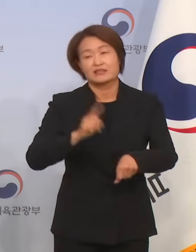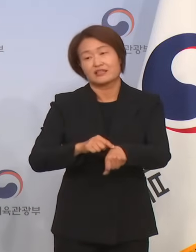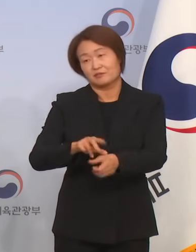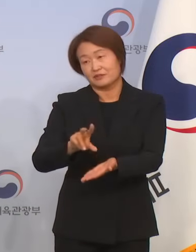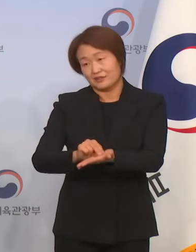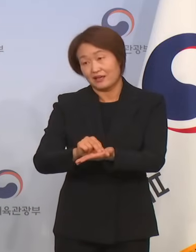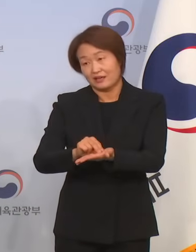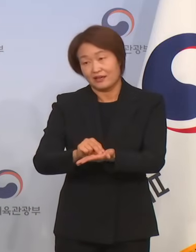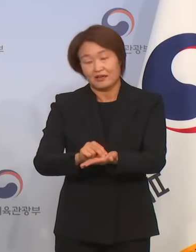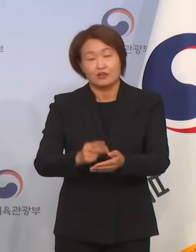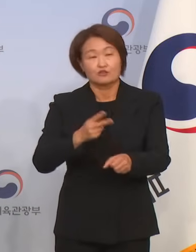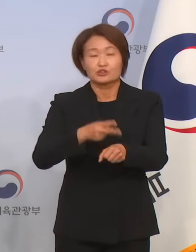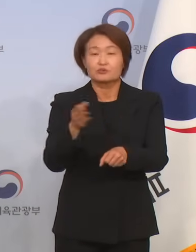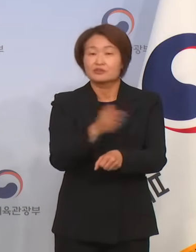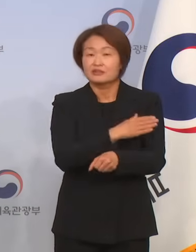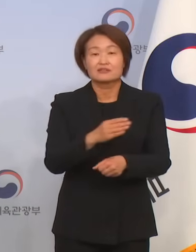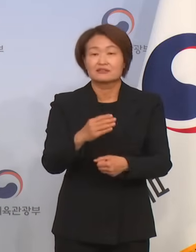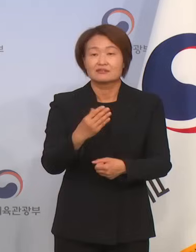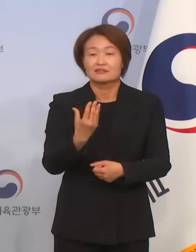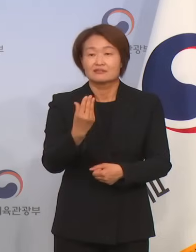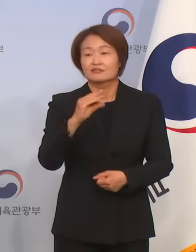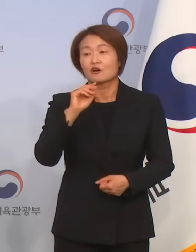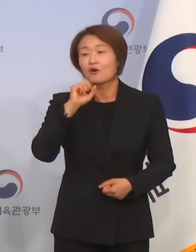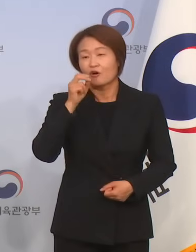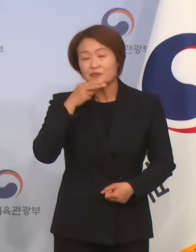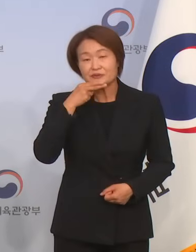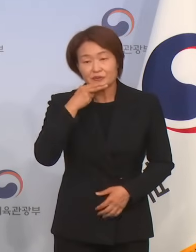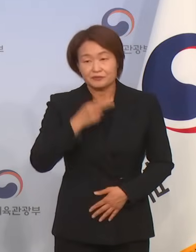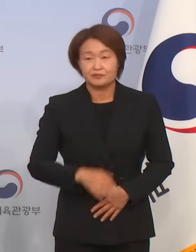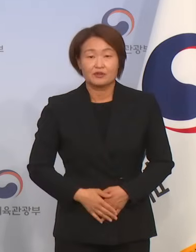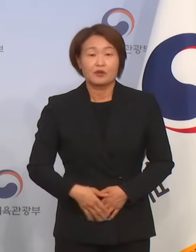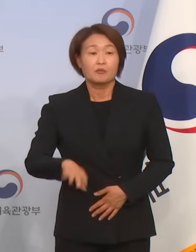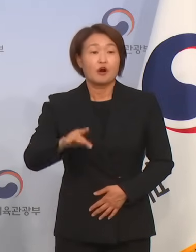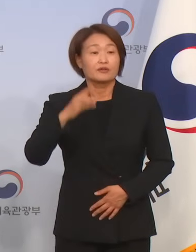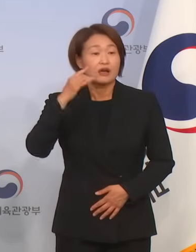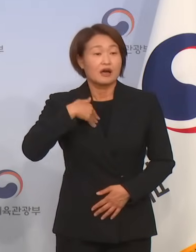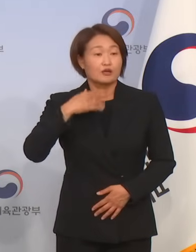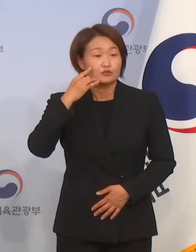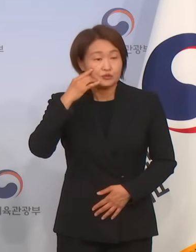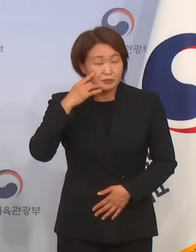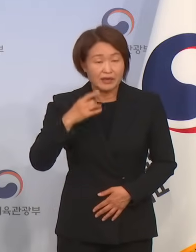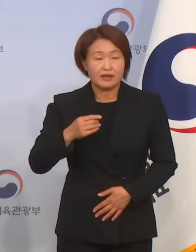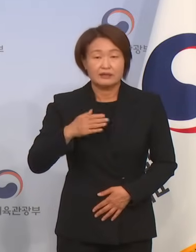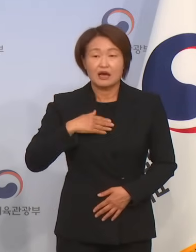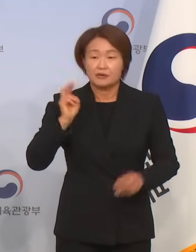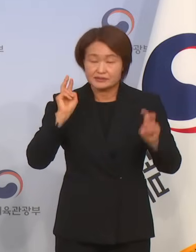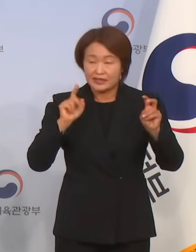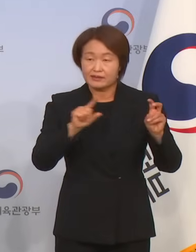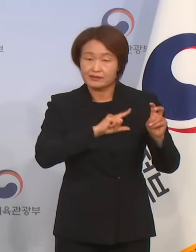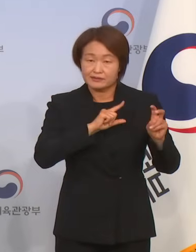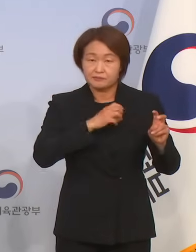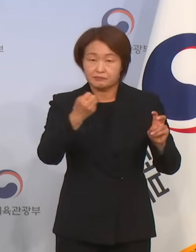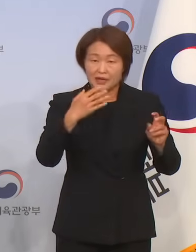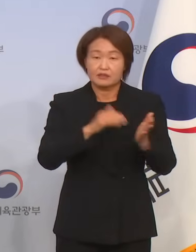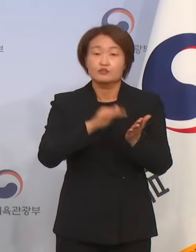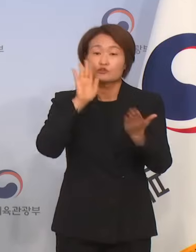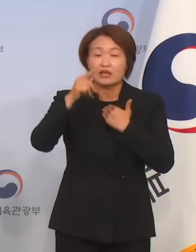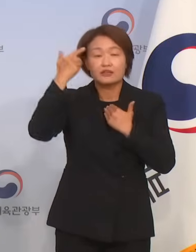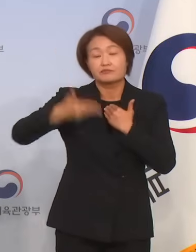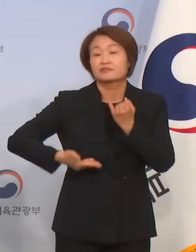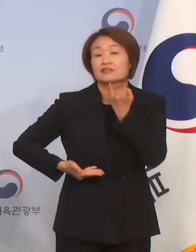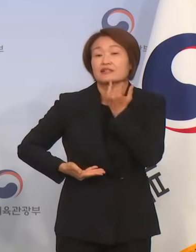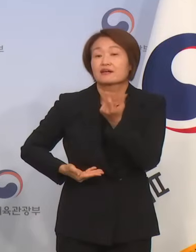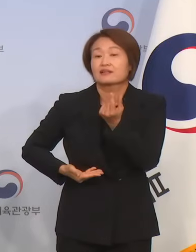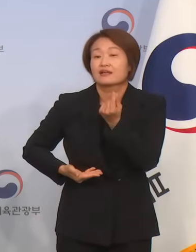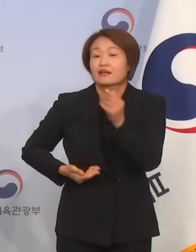주시면 감사하겠습니다. 그럼 지금부터 질의응답을 받을 텐데요. 소속과 성명을 말씀해 주시고 마이크를 켜신 다음에 질의해 주시면 감사하겠습니다. 질의하실 분.